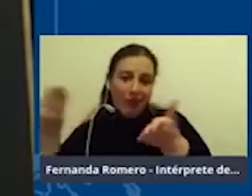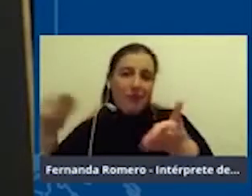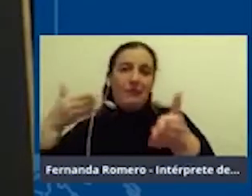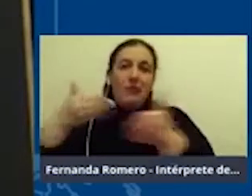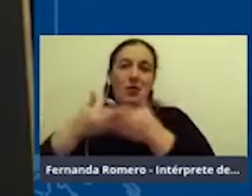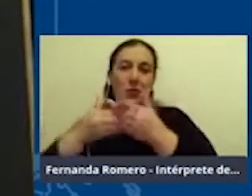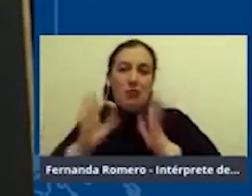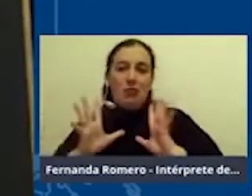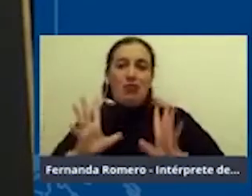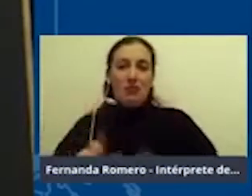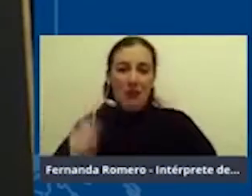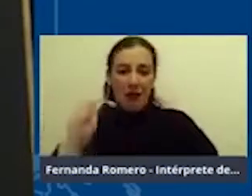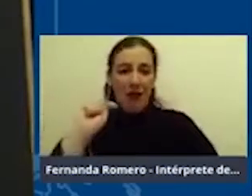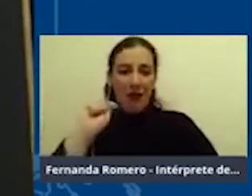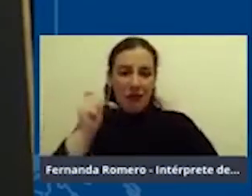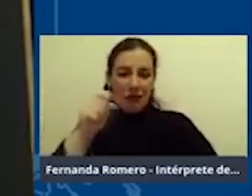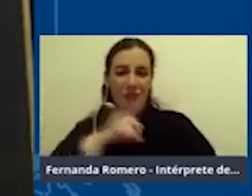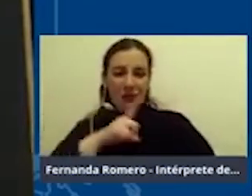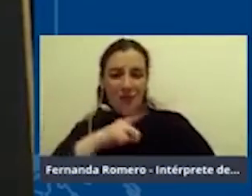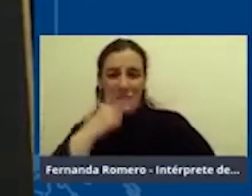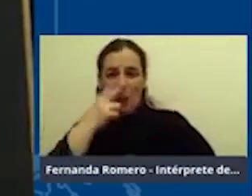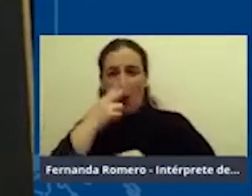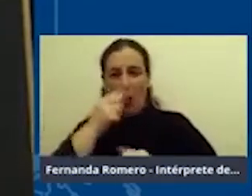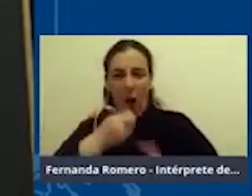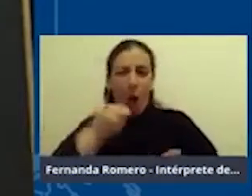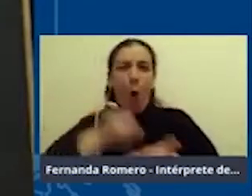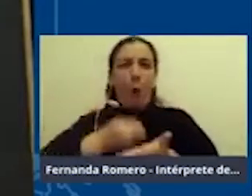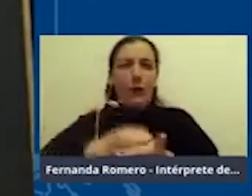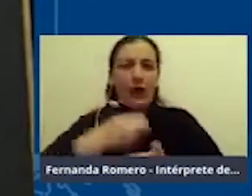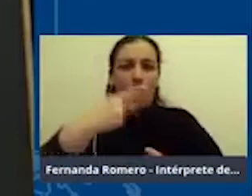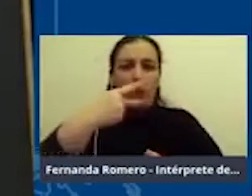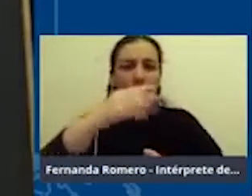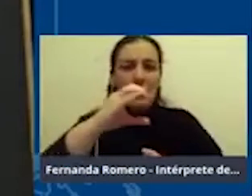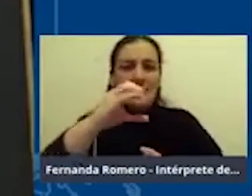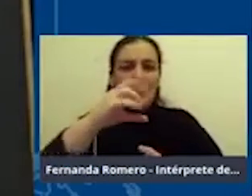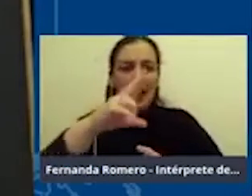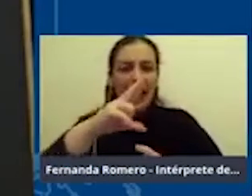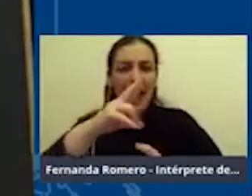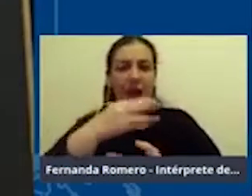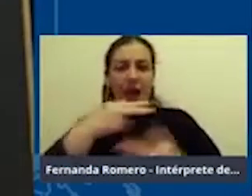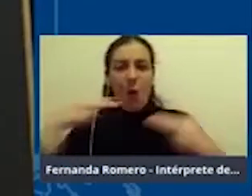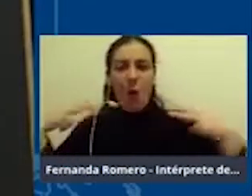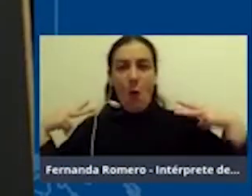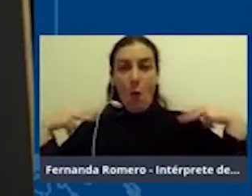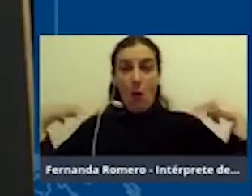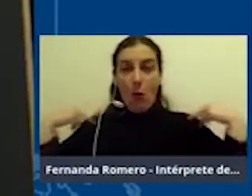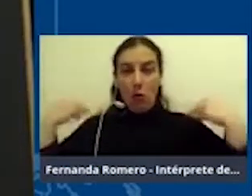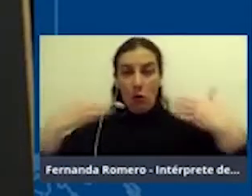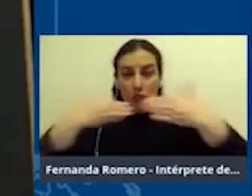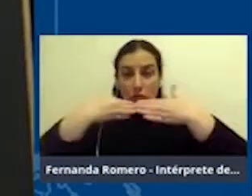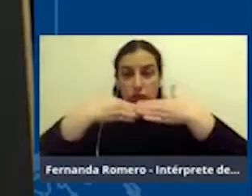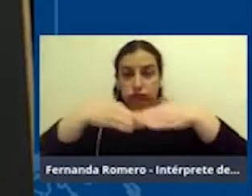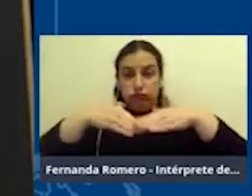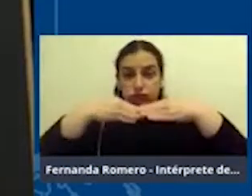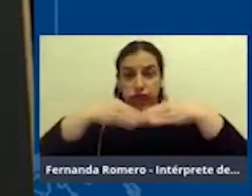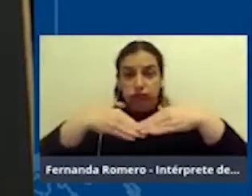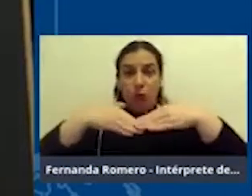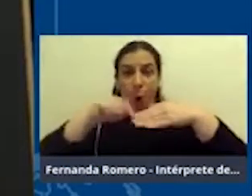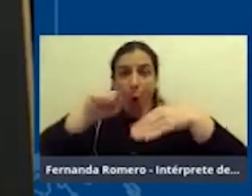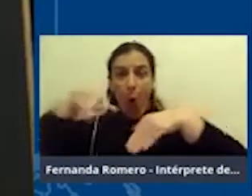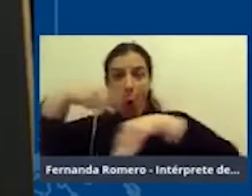Argentina levantou, como exigir PCRs aos motoristas do transporte internacional, tema que